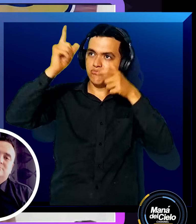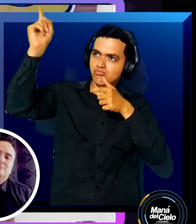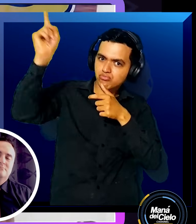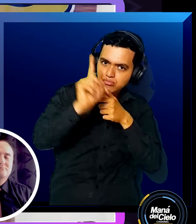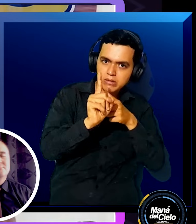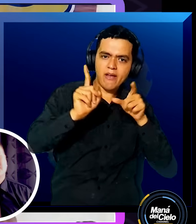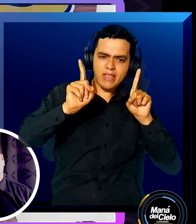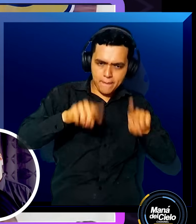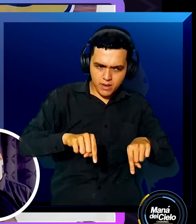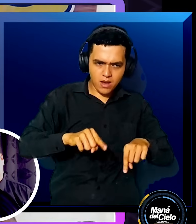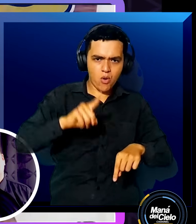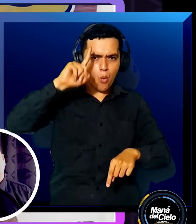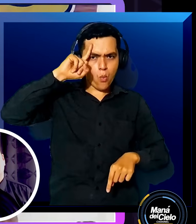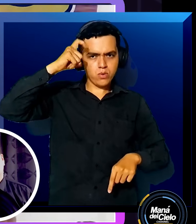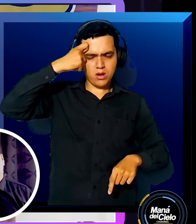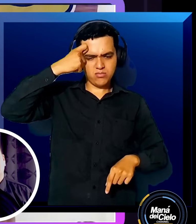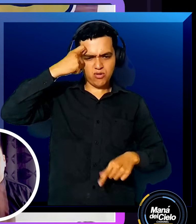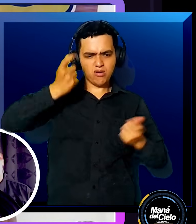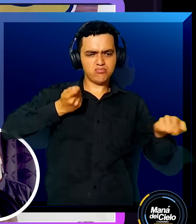usted,